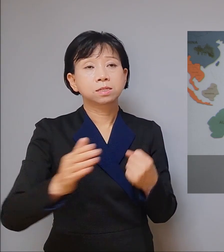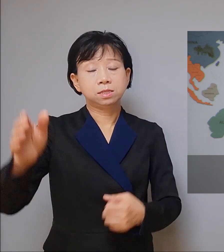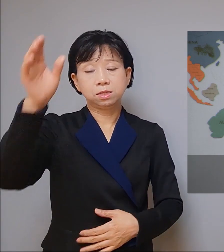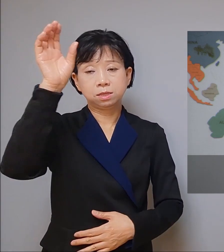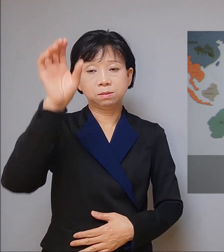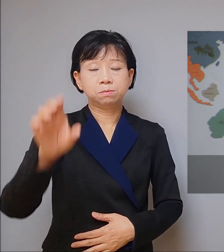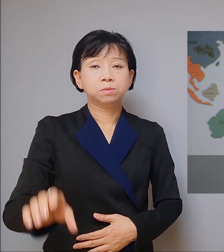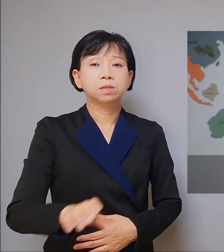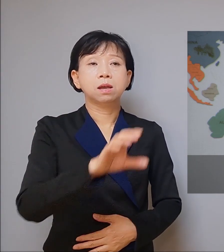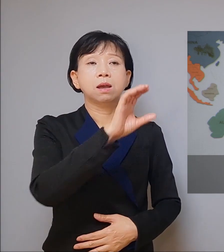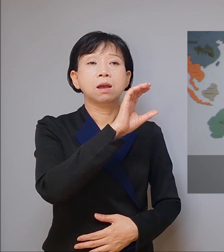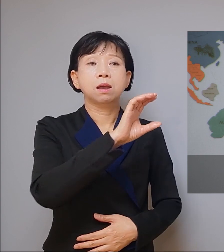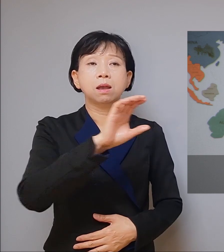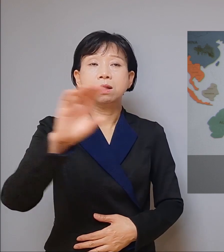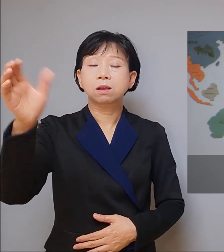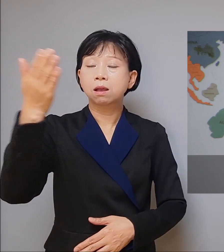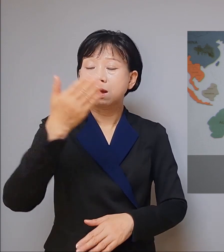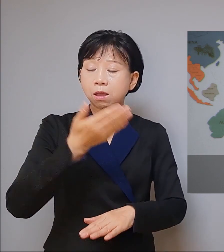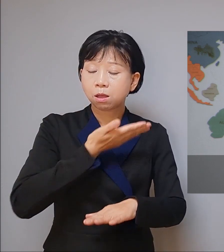되시니